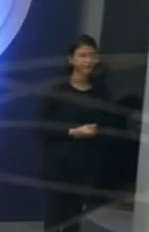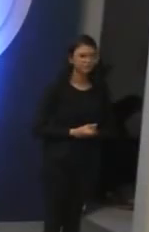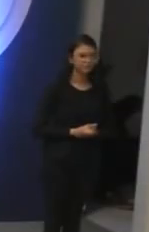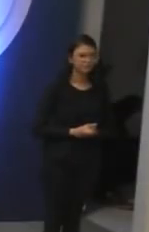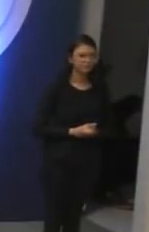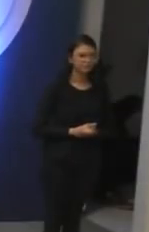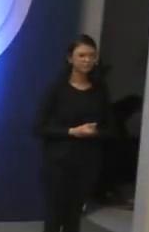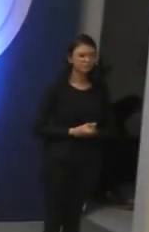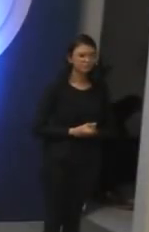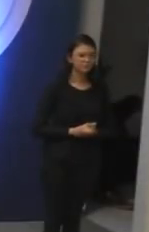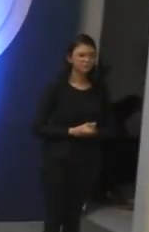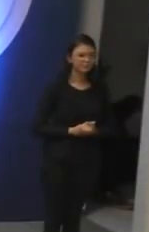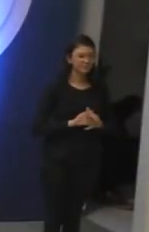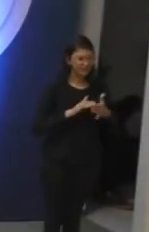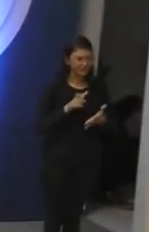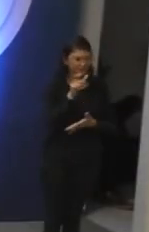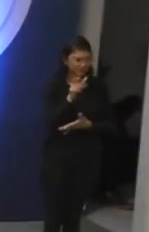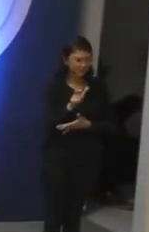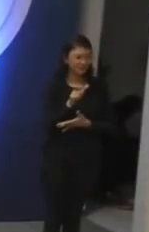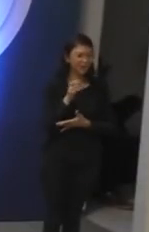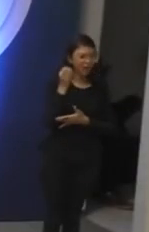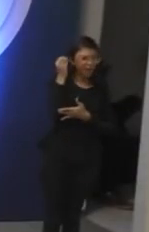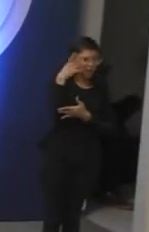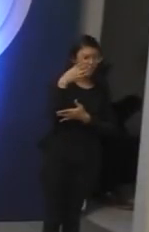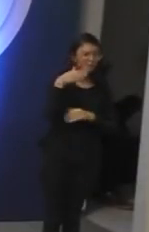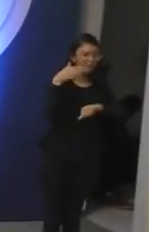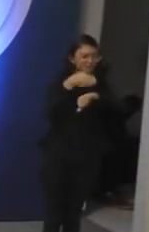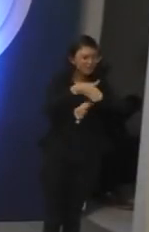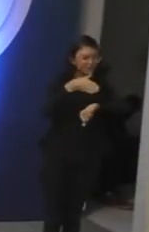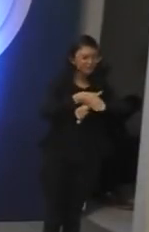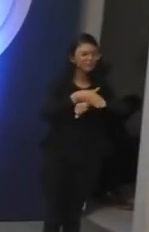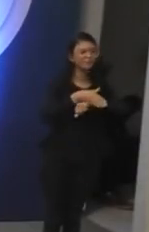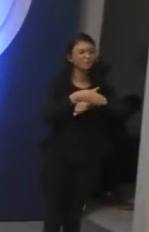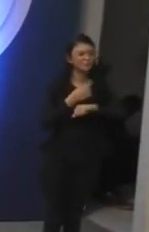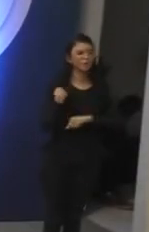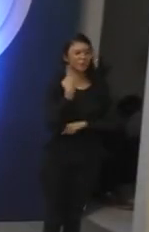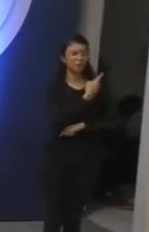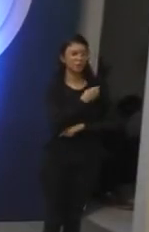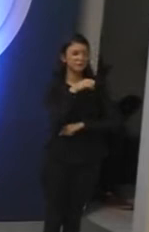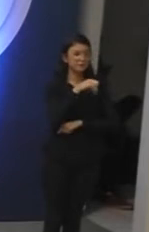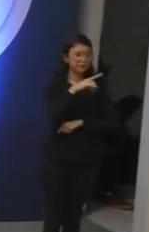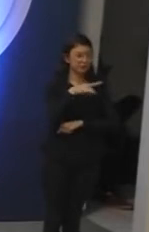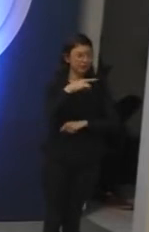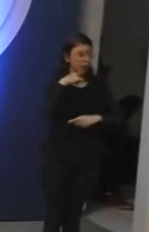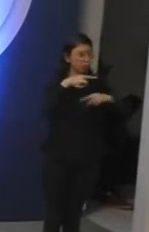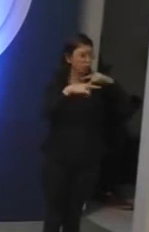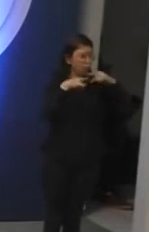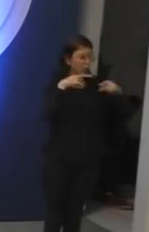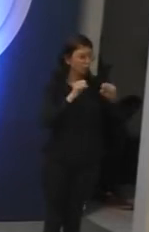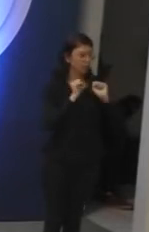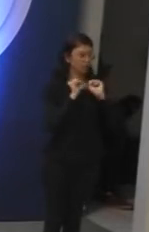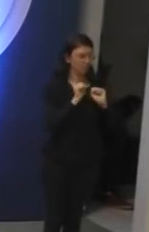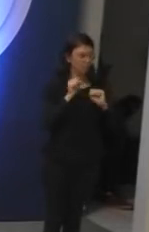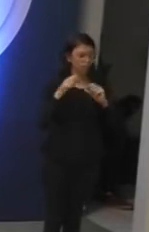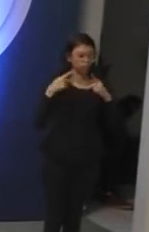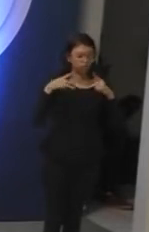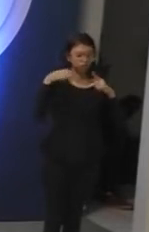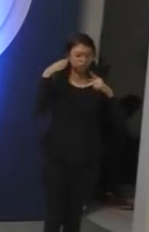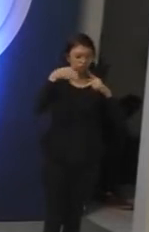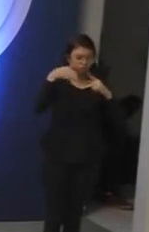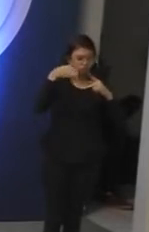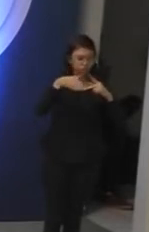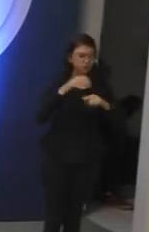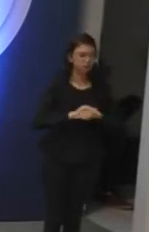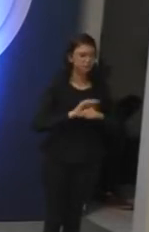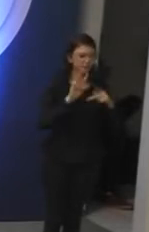O Iluminildo participando com a gente aqui, esclarecendo todas as dúvidas. E se ainda restar dúvida, entre no site, acesse e tire todas as dúvidas. Vocês